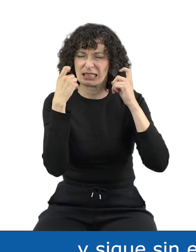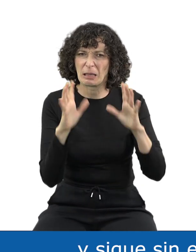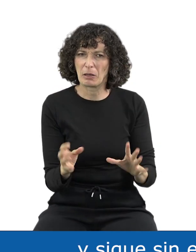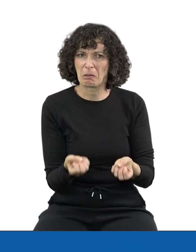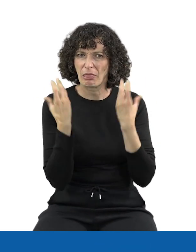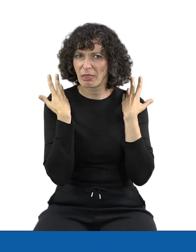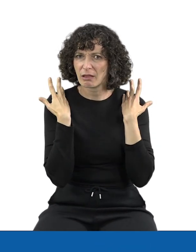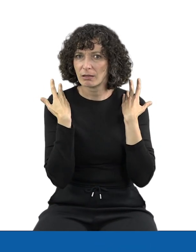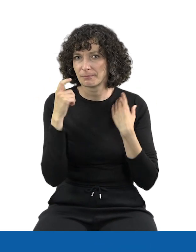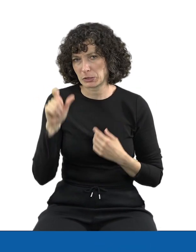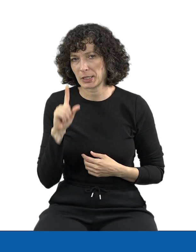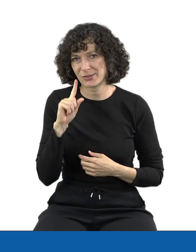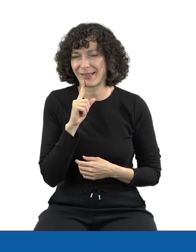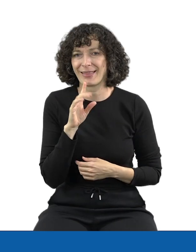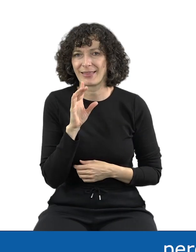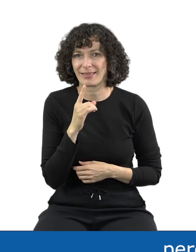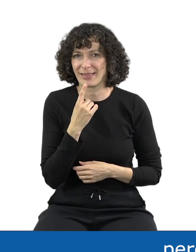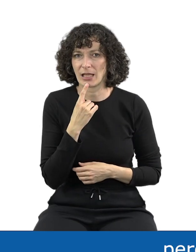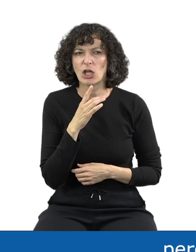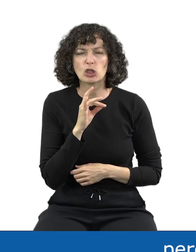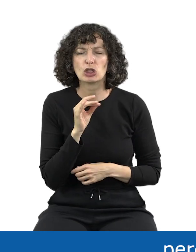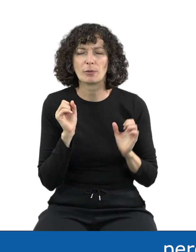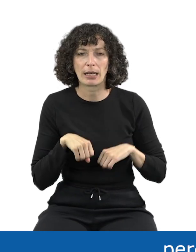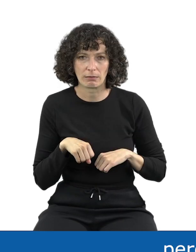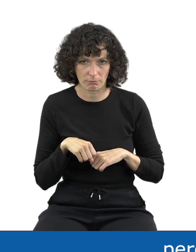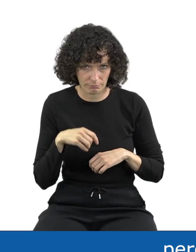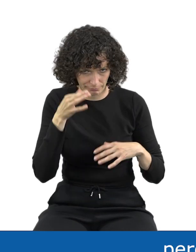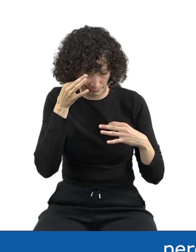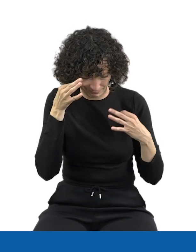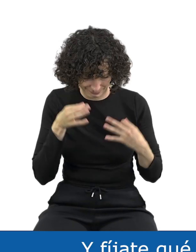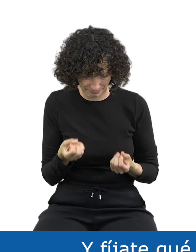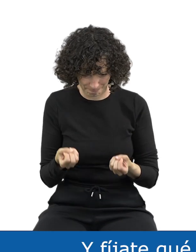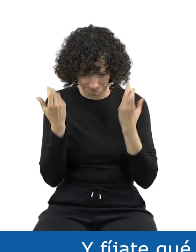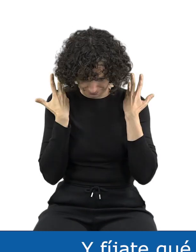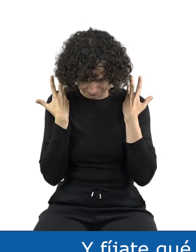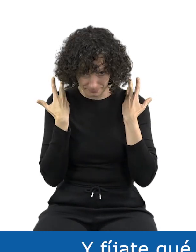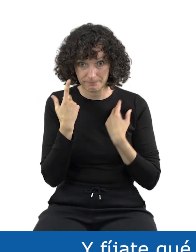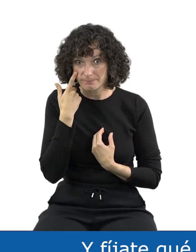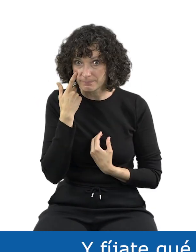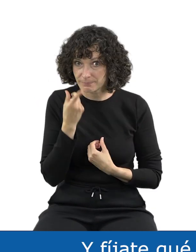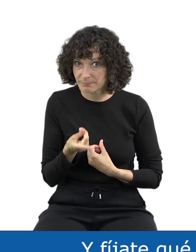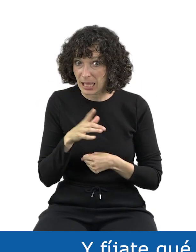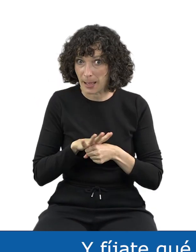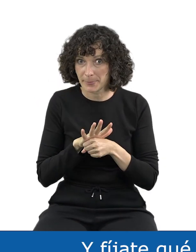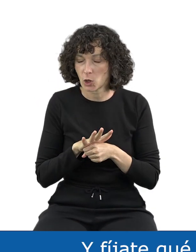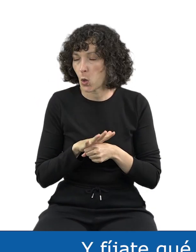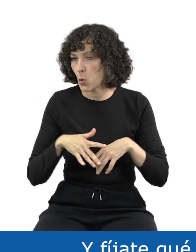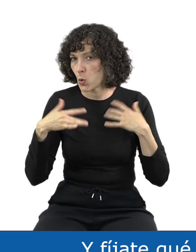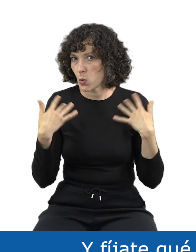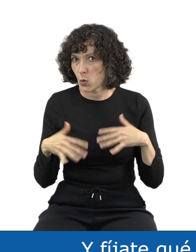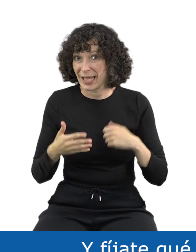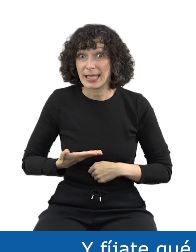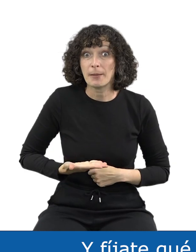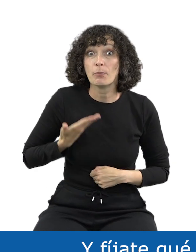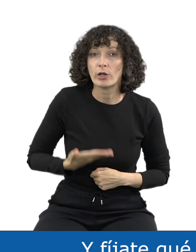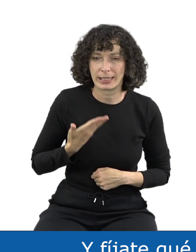decir, sí, vale, pero en realidad no han entendido nada. Y fíjate qué ámbito tan importante, en el